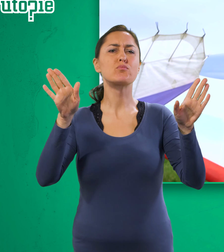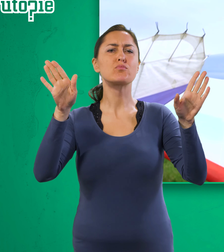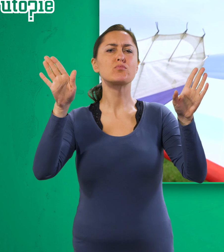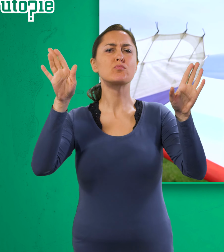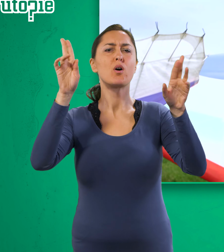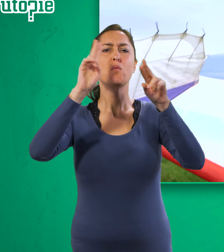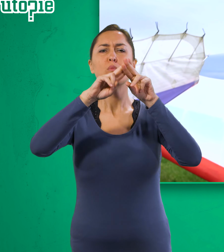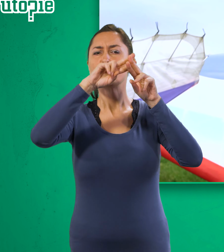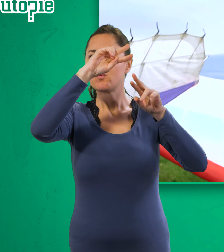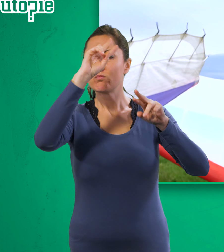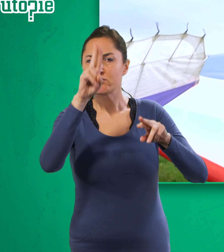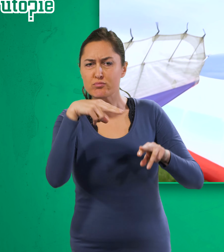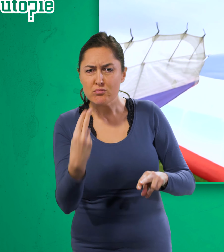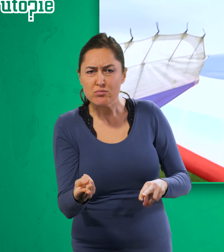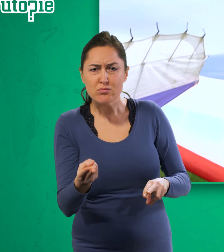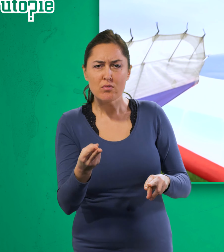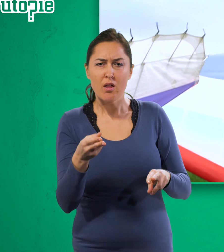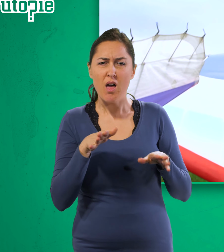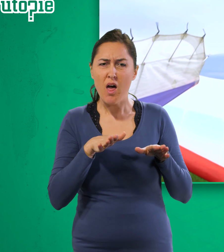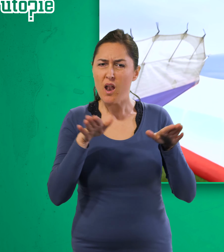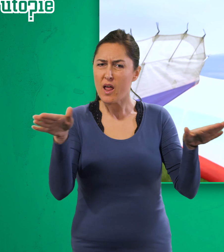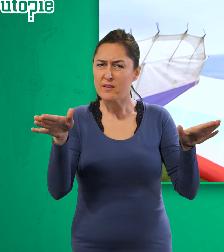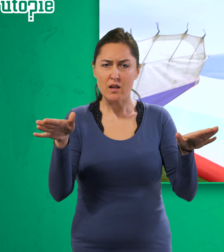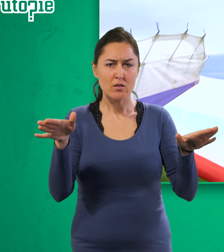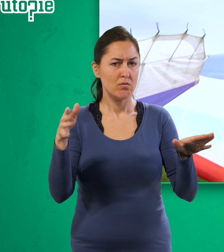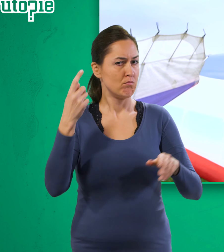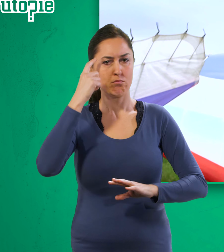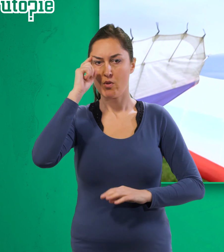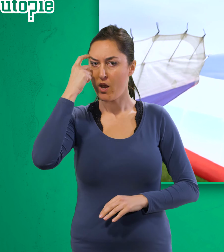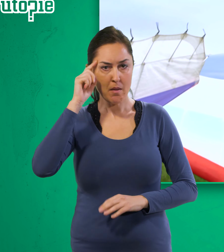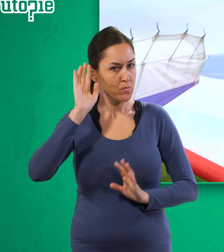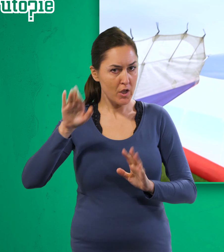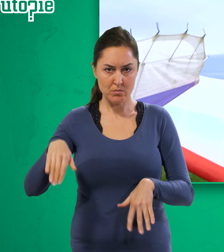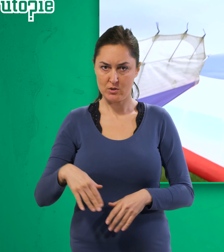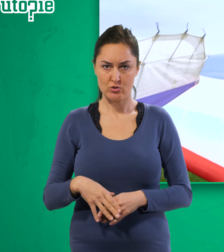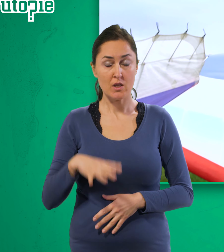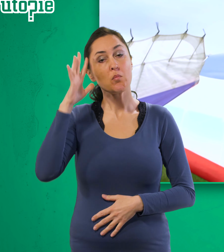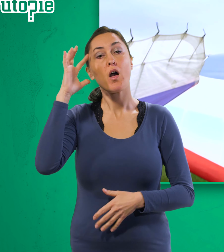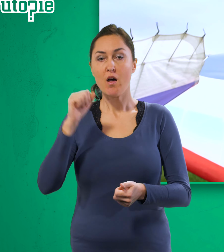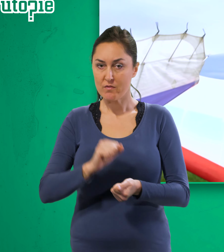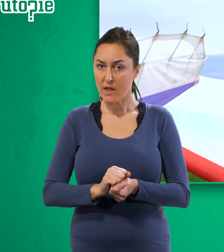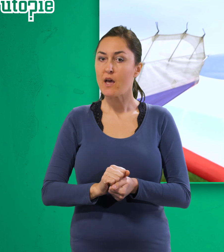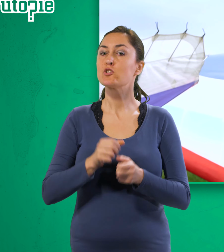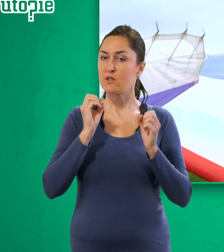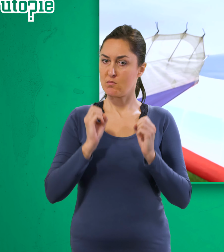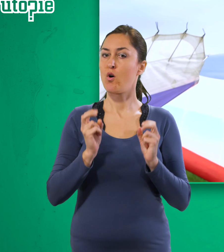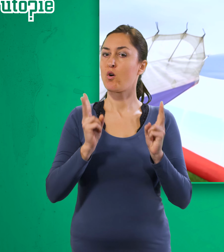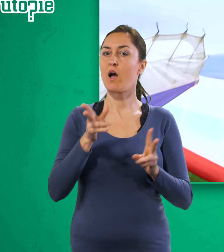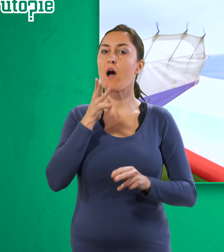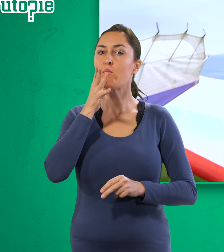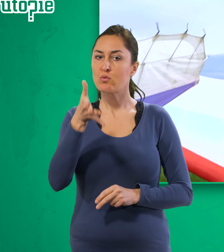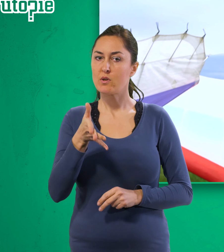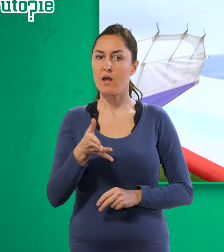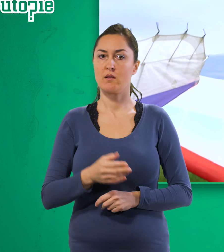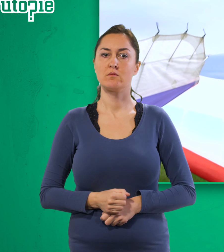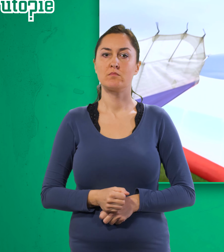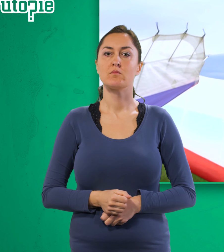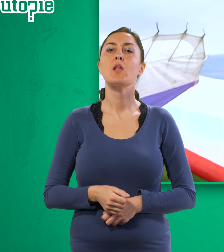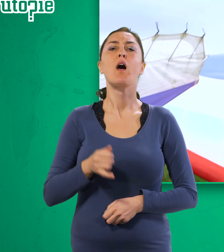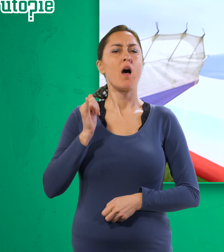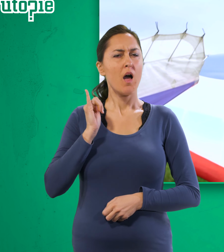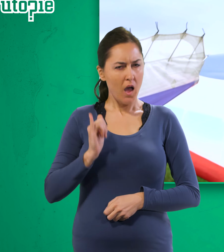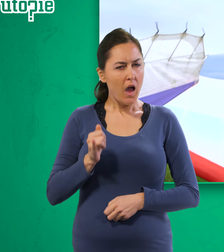já mám jako obecně víru, že to není tak časté, abych se toho musela obávat. Jo,